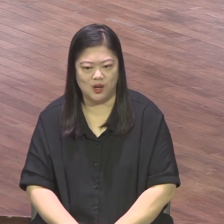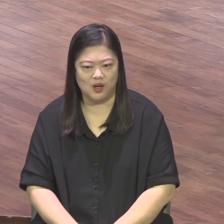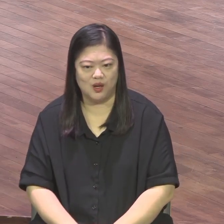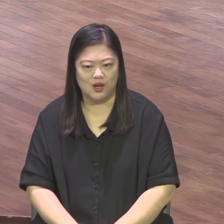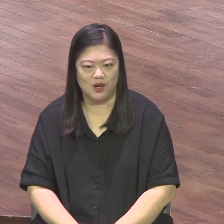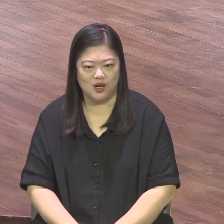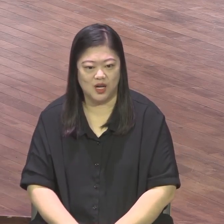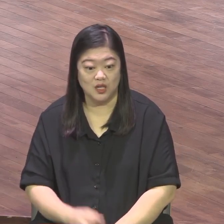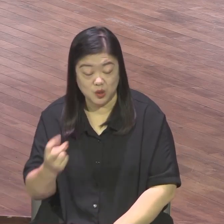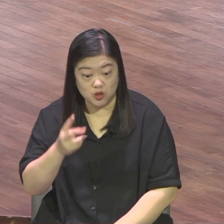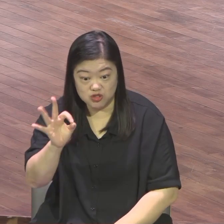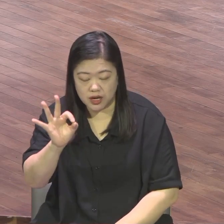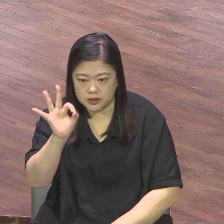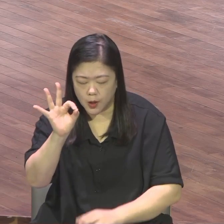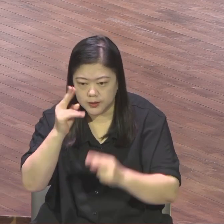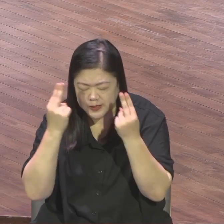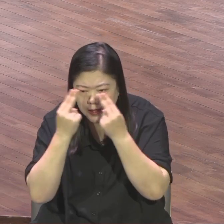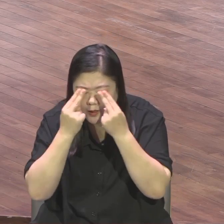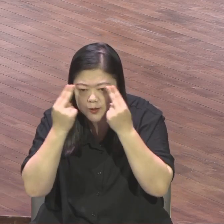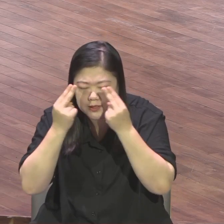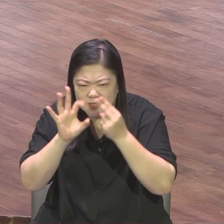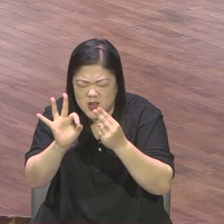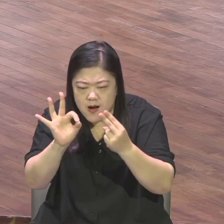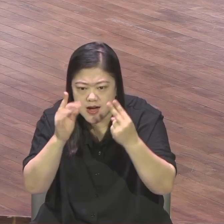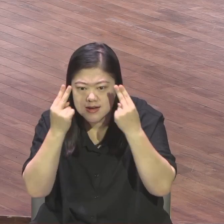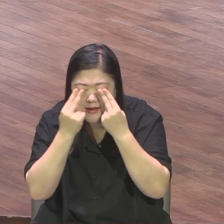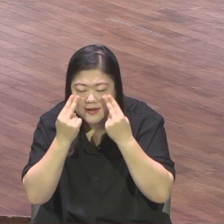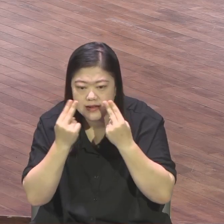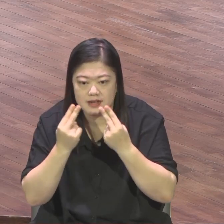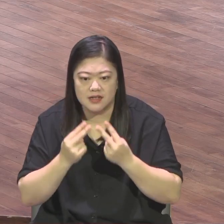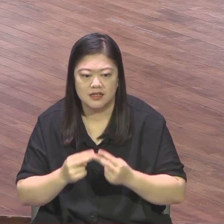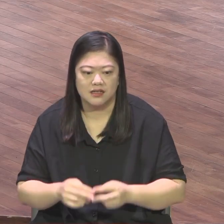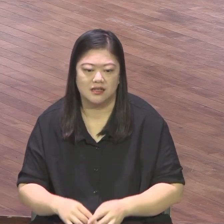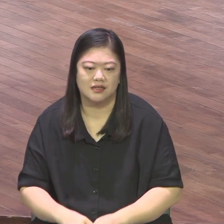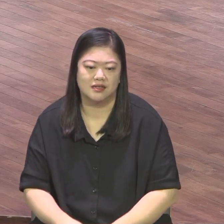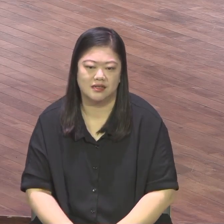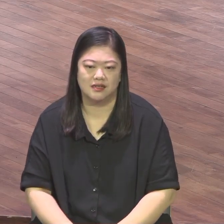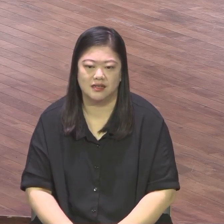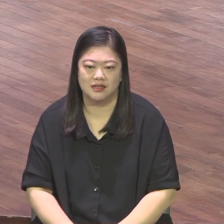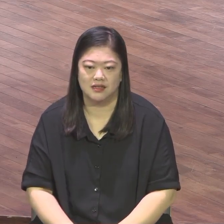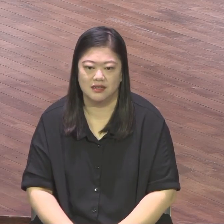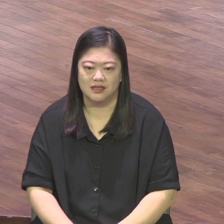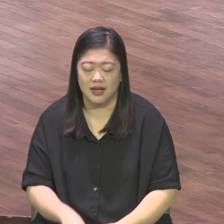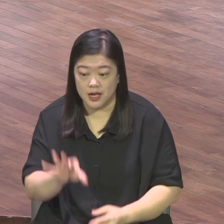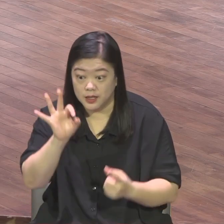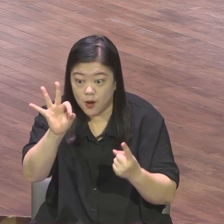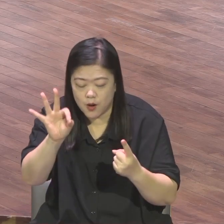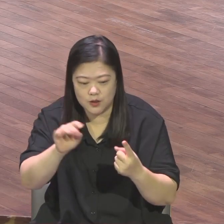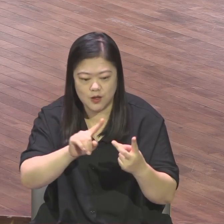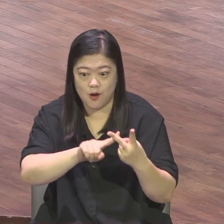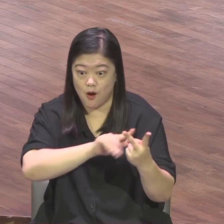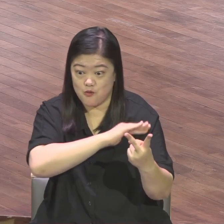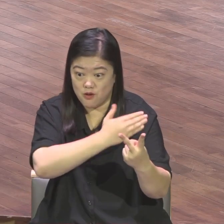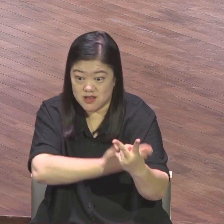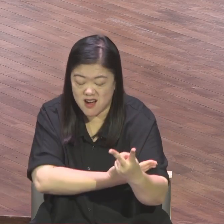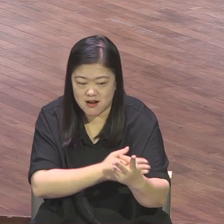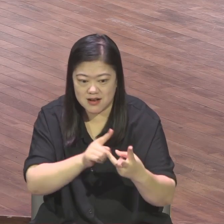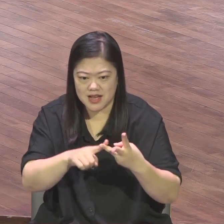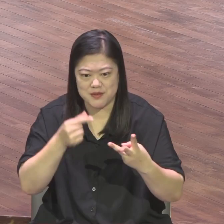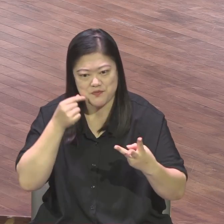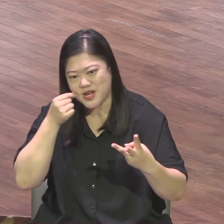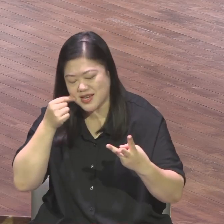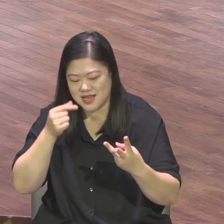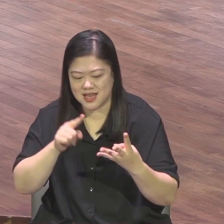어떤 사람은 돈에 미쳐. 돈, 눈만 뜨면 돈. 어떤 사람은 막 권력에, 어떤 사람은 뭐 인기,